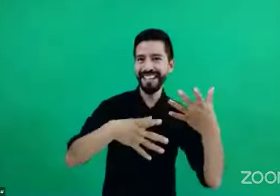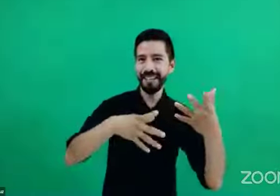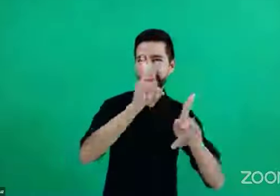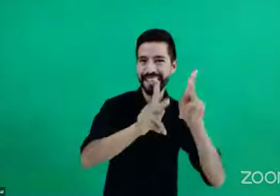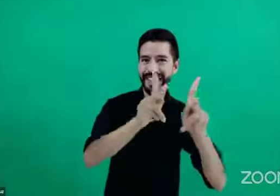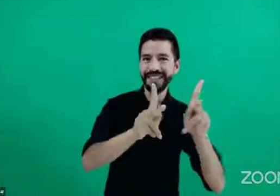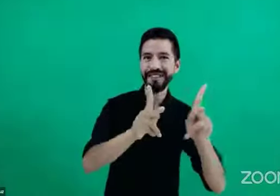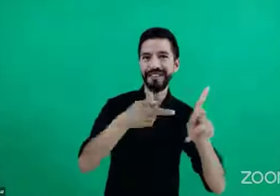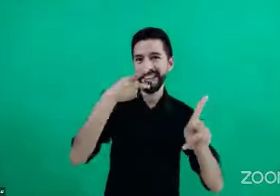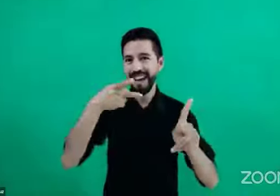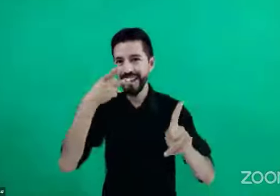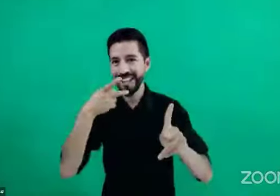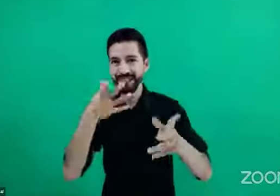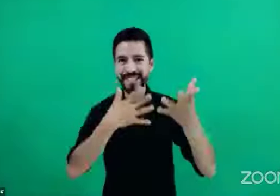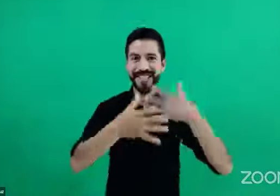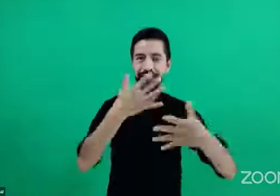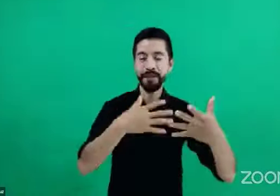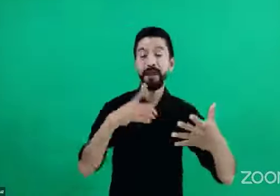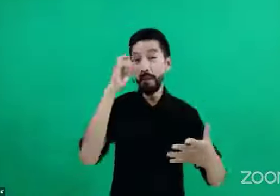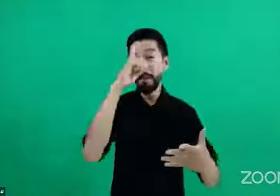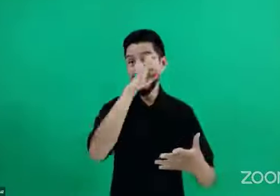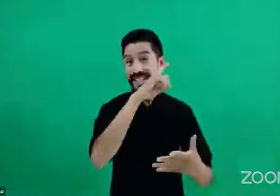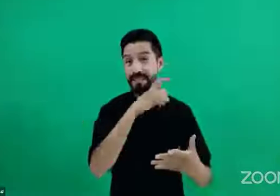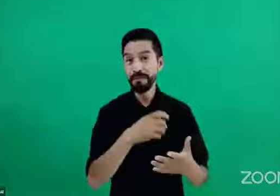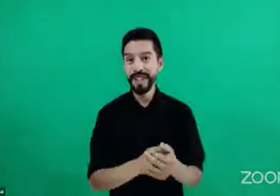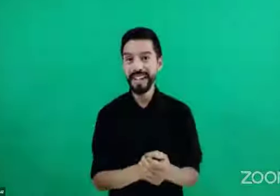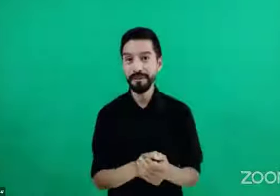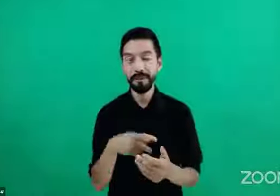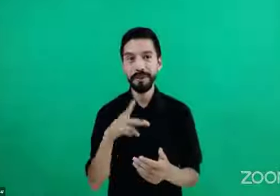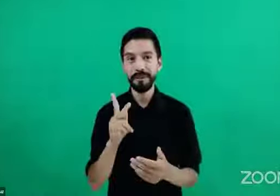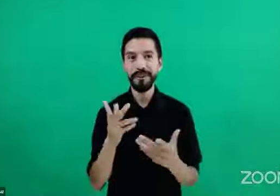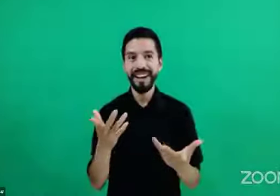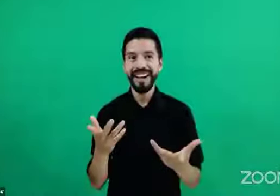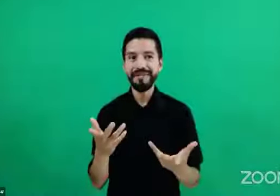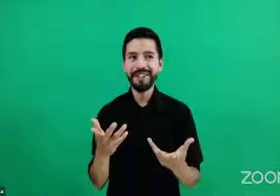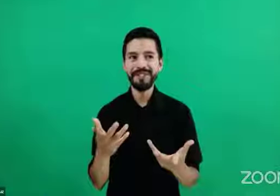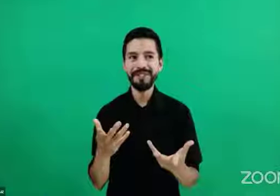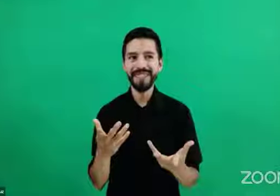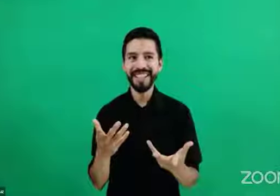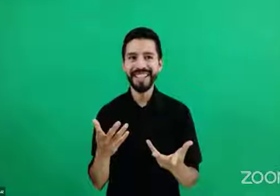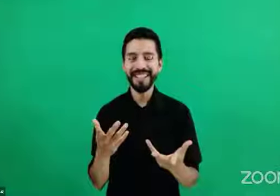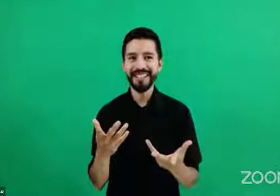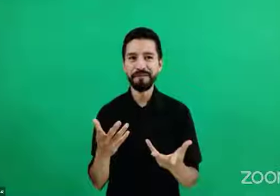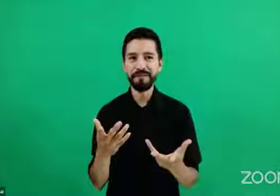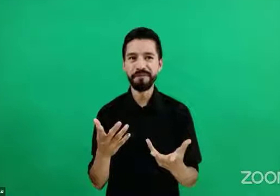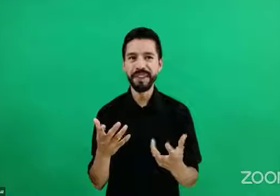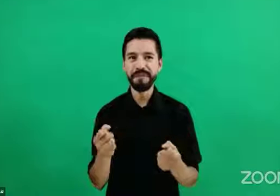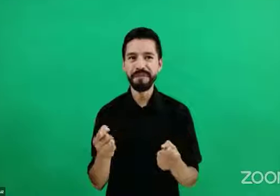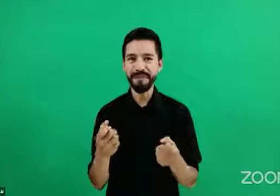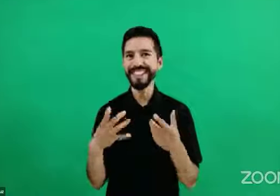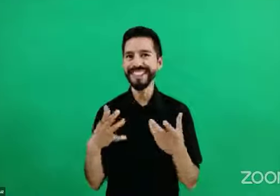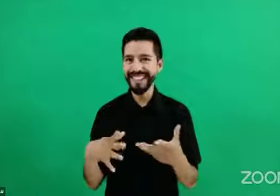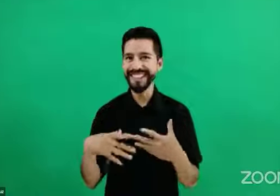estar platicando, hablando y enseñando, pues sí es complicado, pero al menos